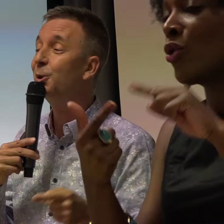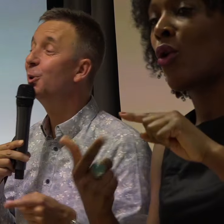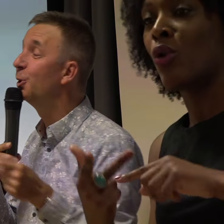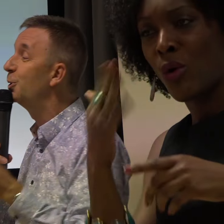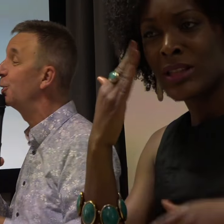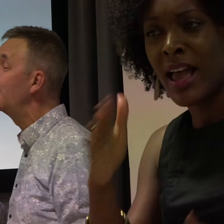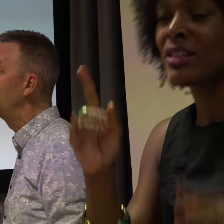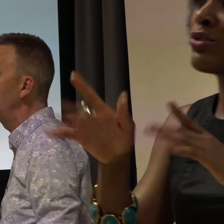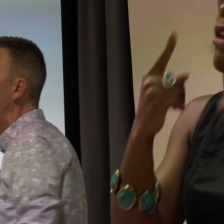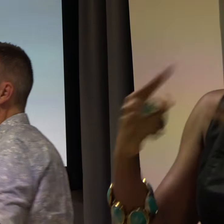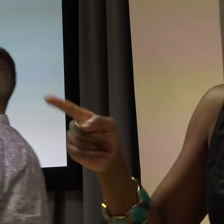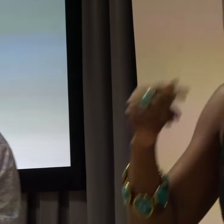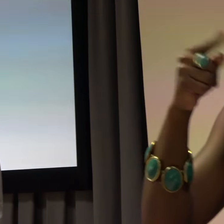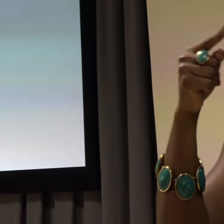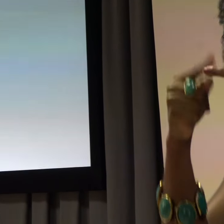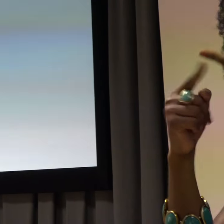bienfaits de Dieu,